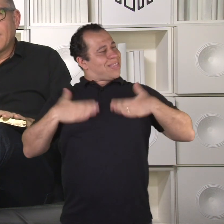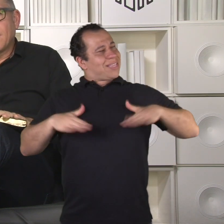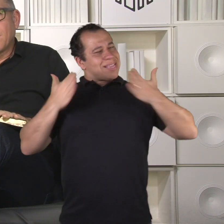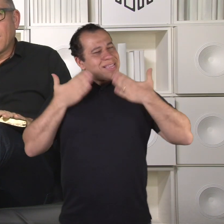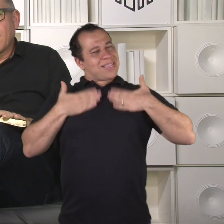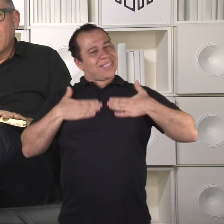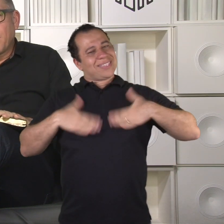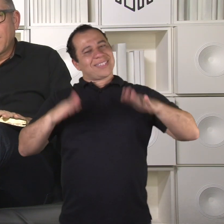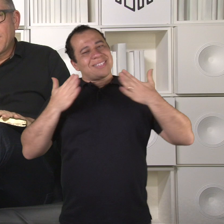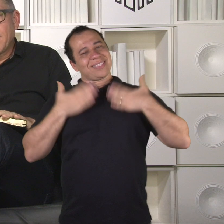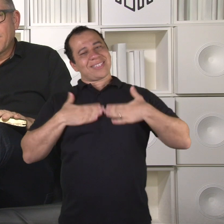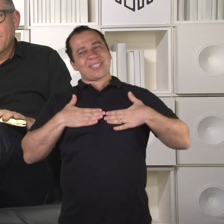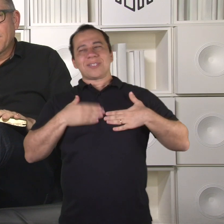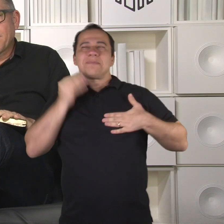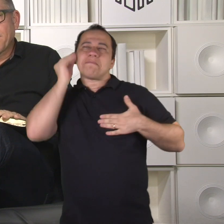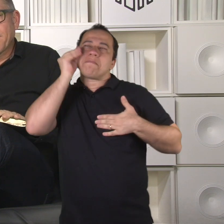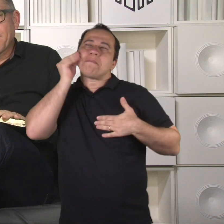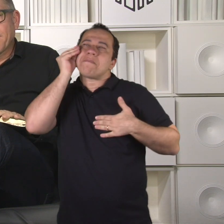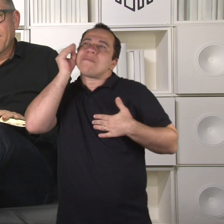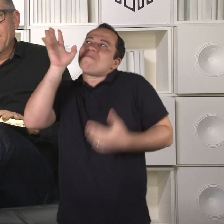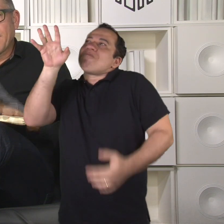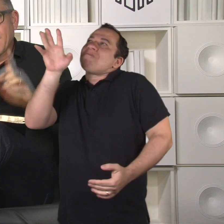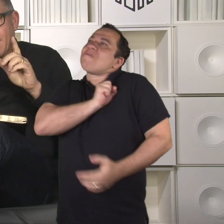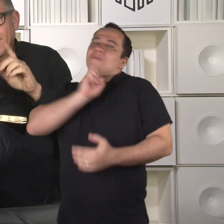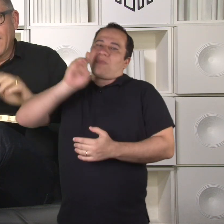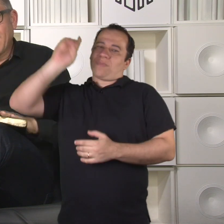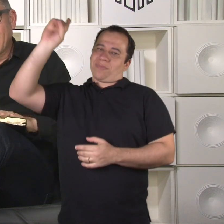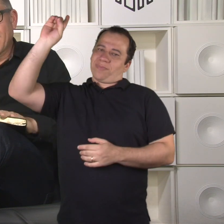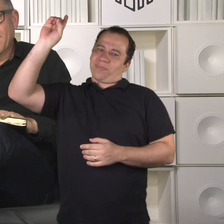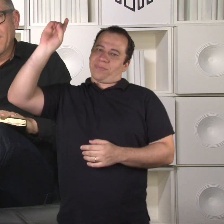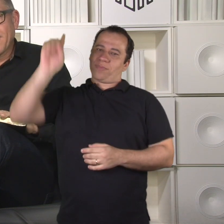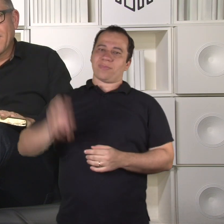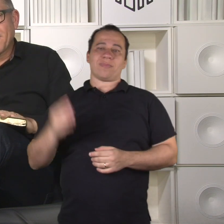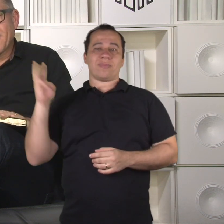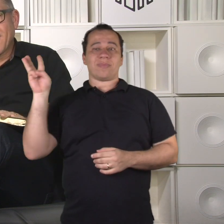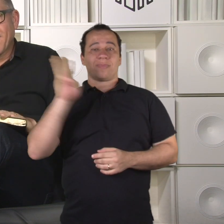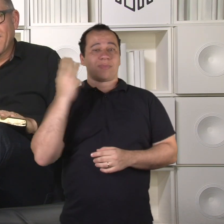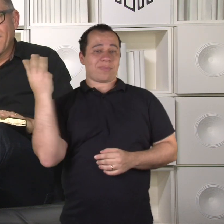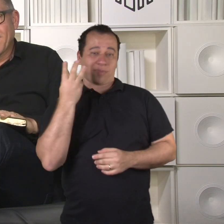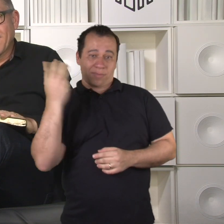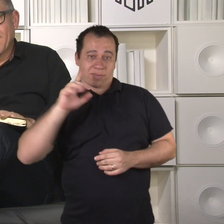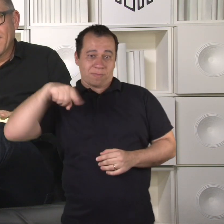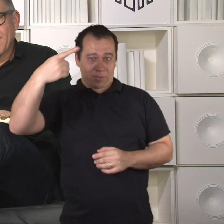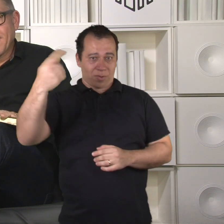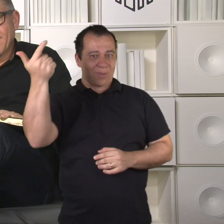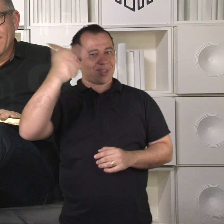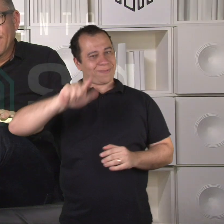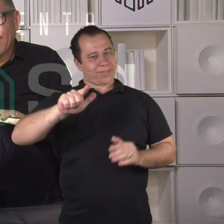no colo do amor de Deus. Até quinta, se Deus quiser.